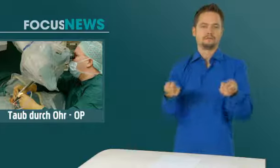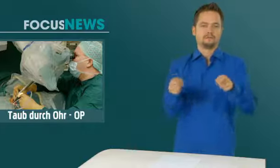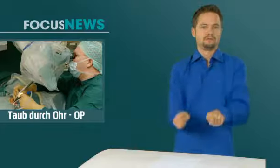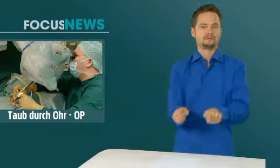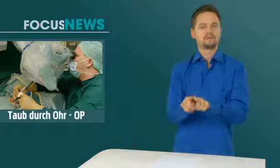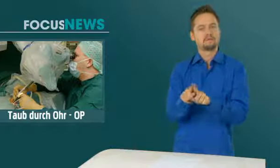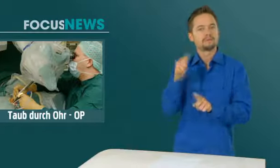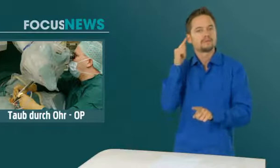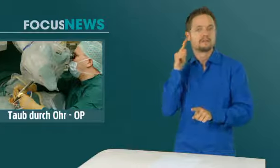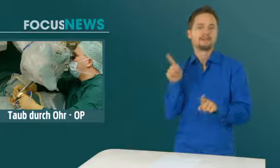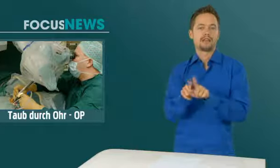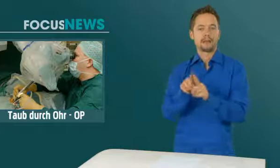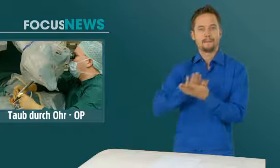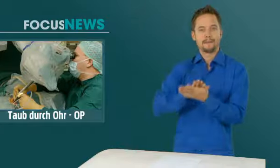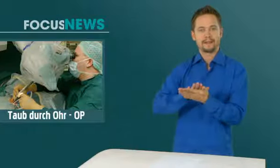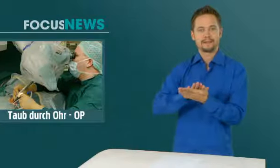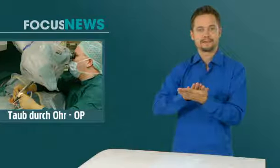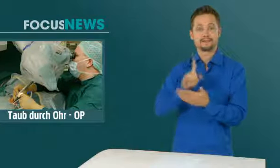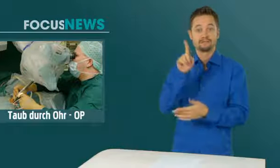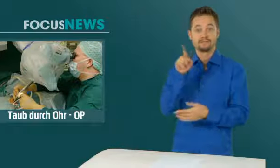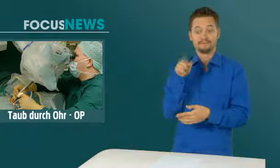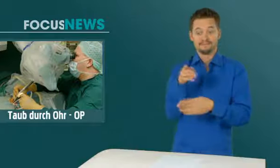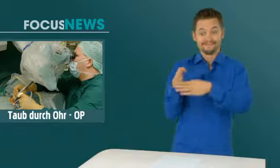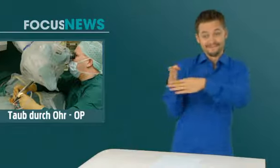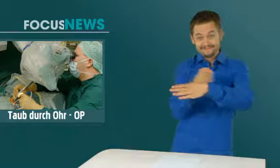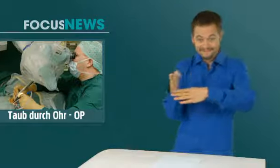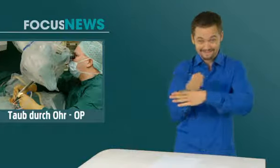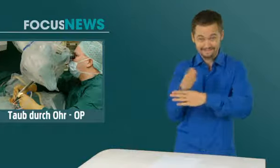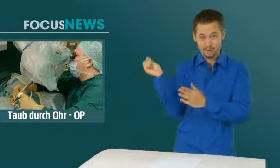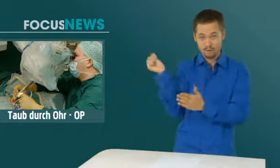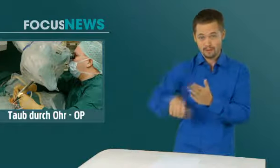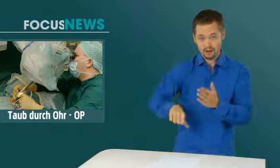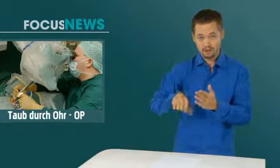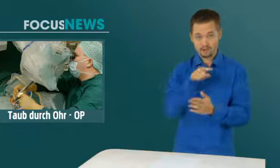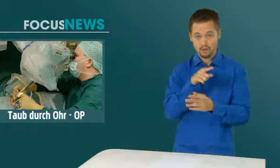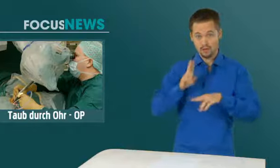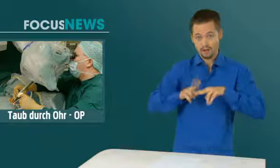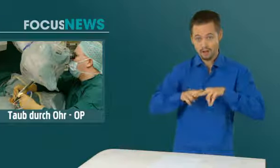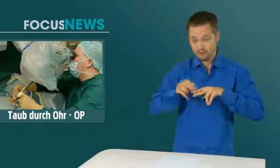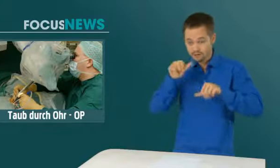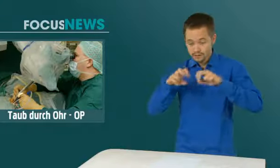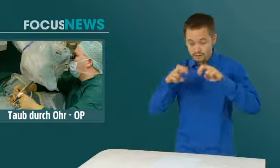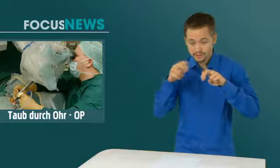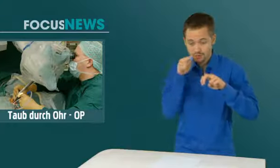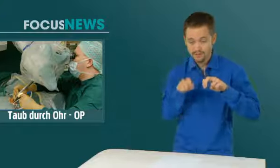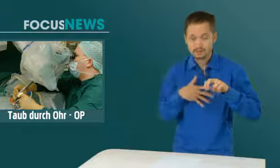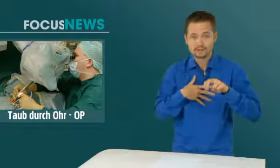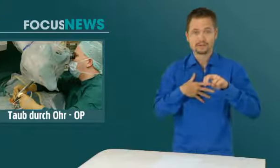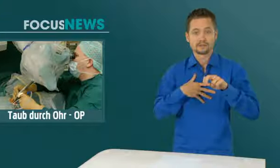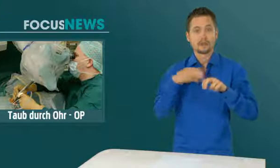höhe status erhalten bleibt während des eingriffs entdeckte der arzt dass die krankheit schon weiter fortgeschritten war aber er